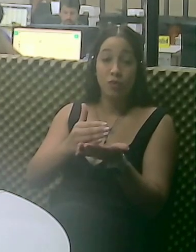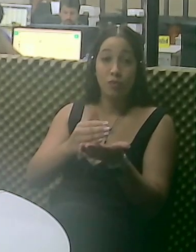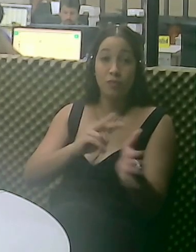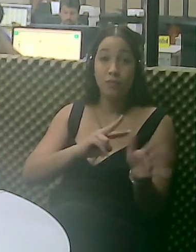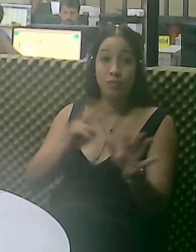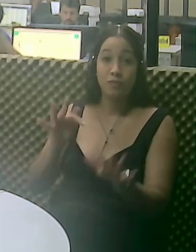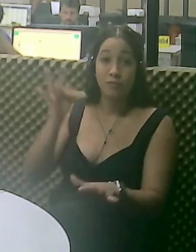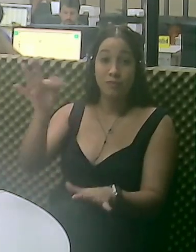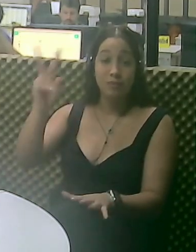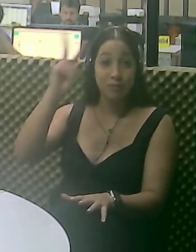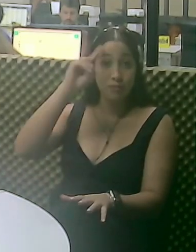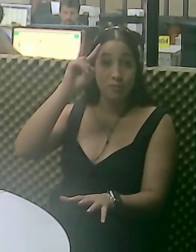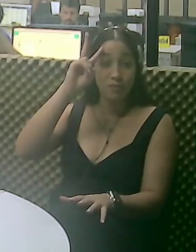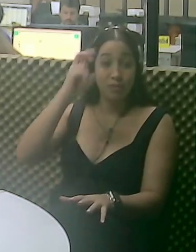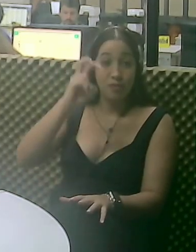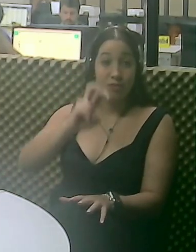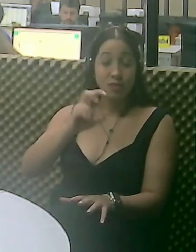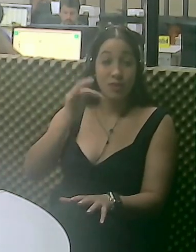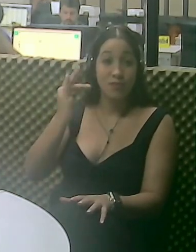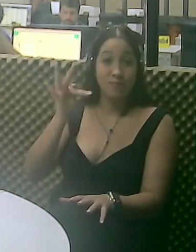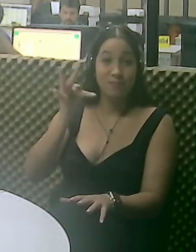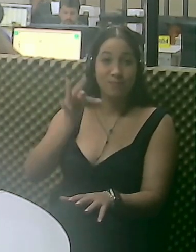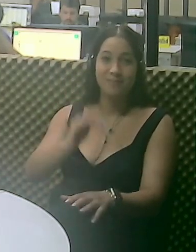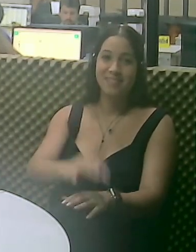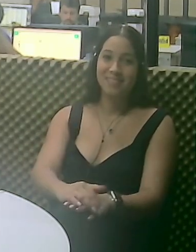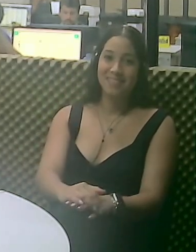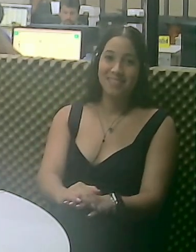próxima segunda-feira, dia 5 de fevereiro.